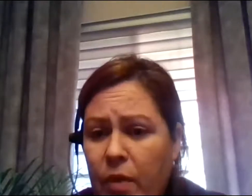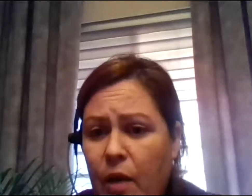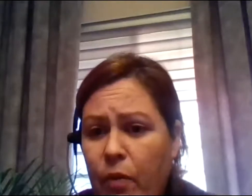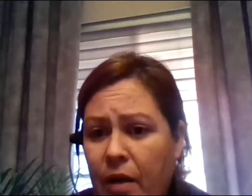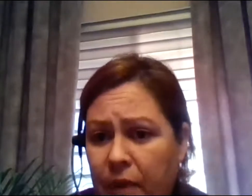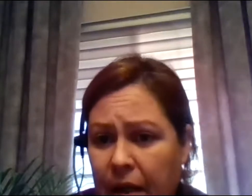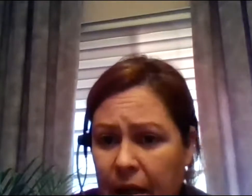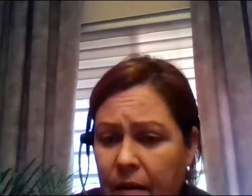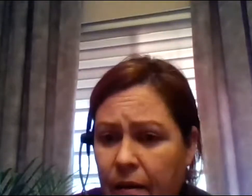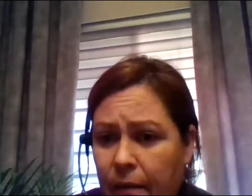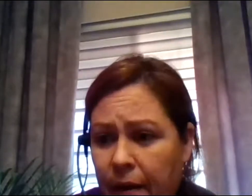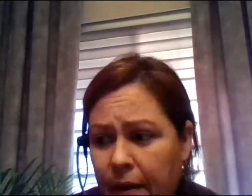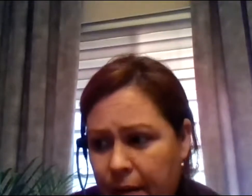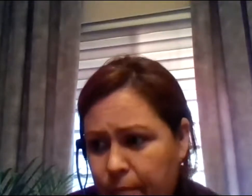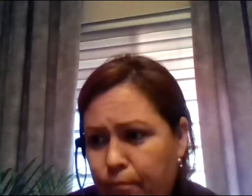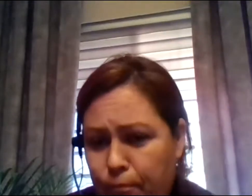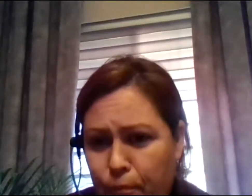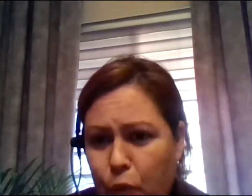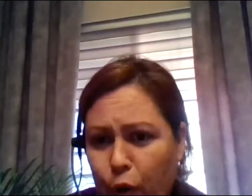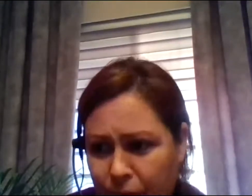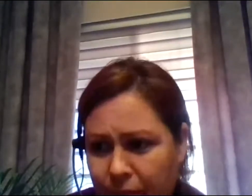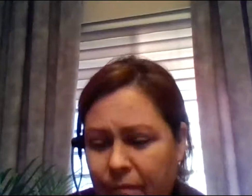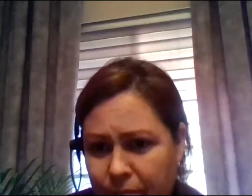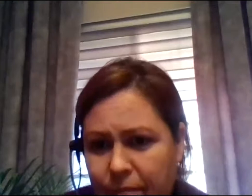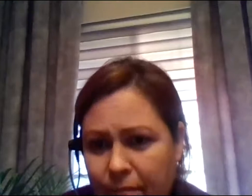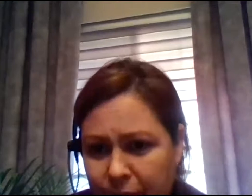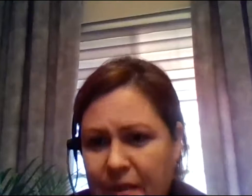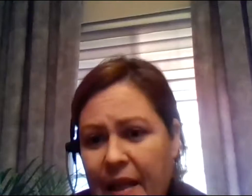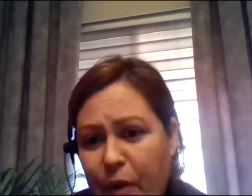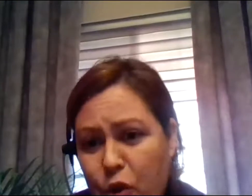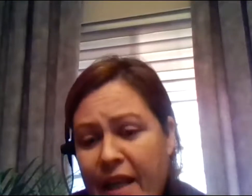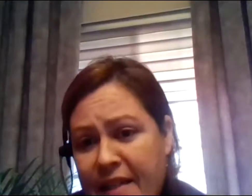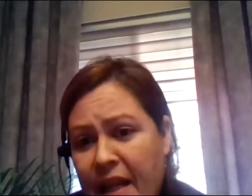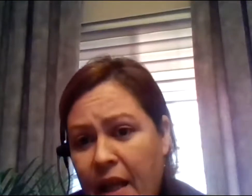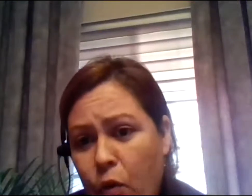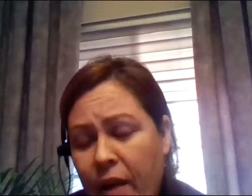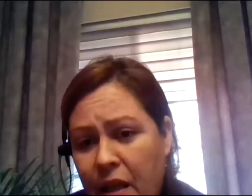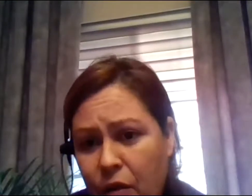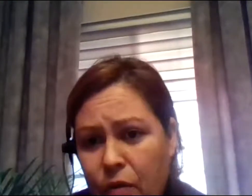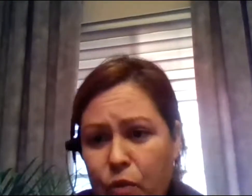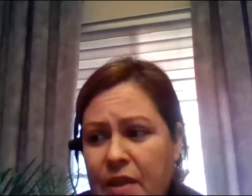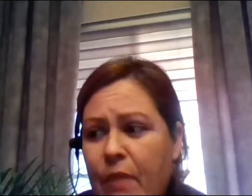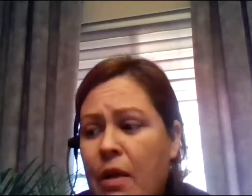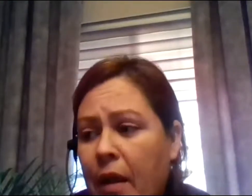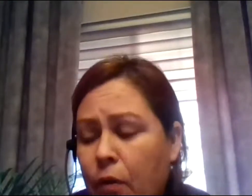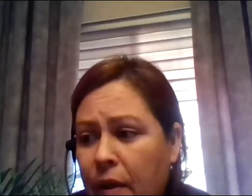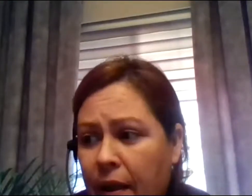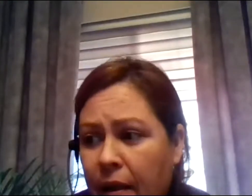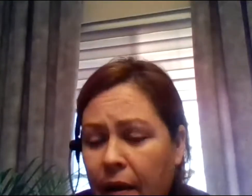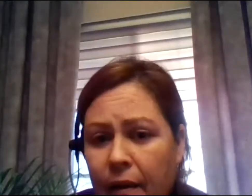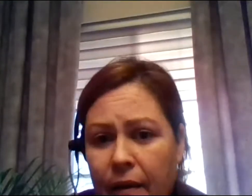Es complicado porque al final, bueno, si la persona ya está en edad de jubilación, pues si estamos